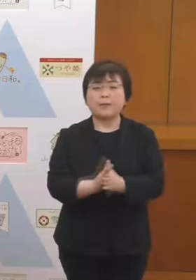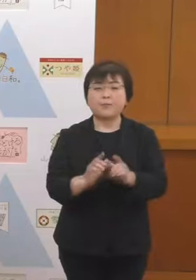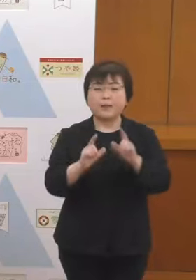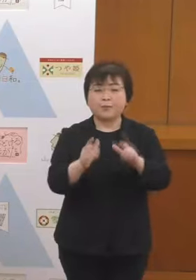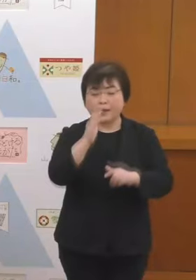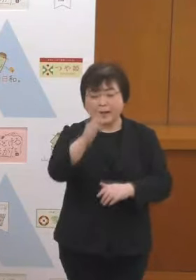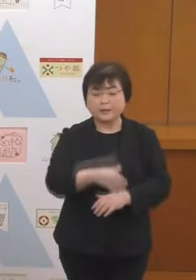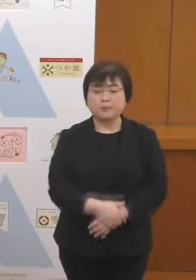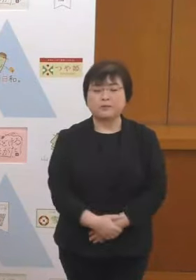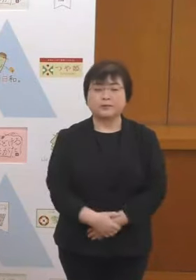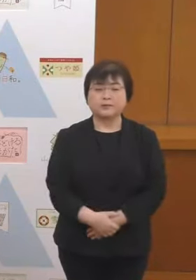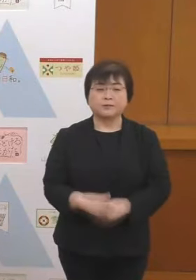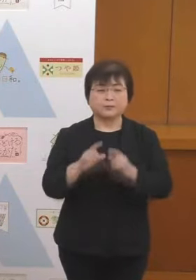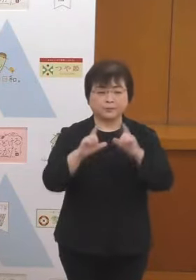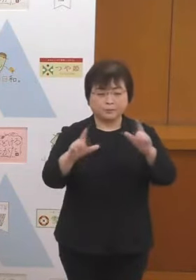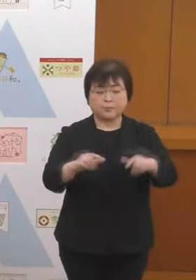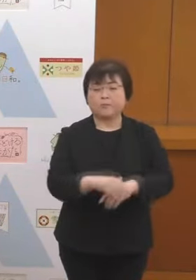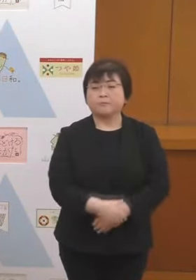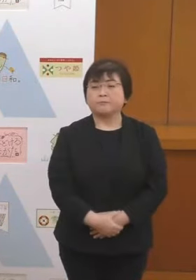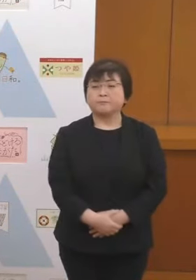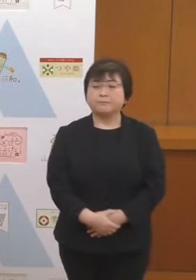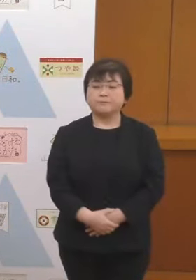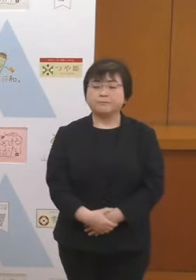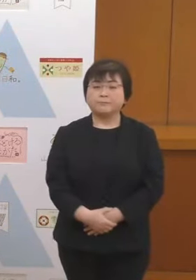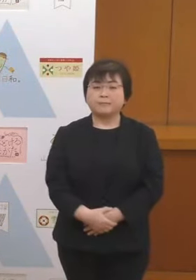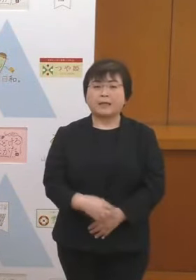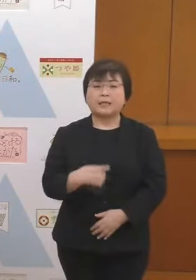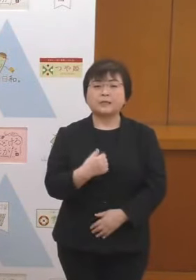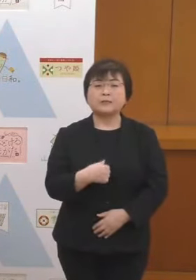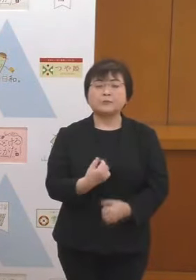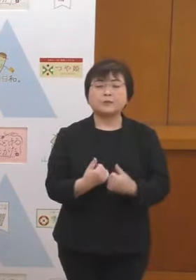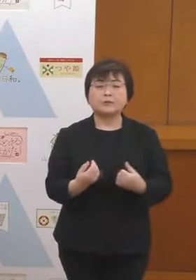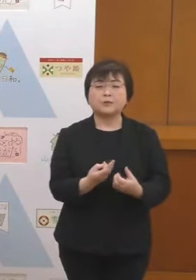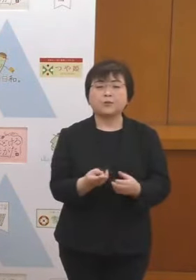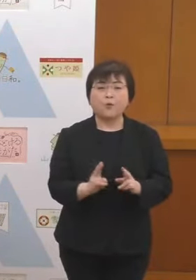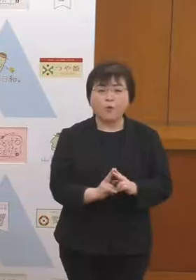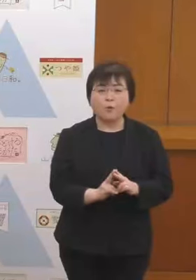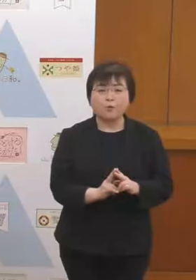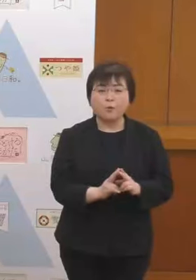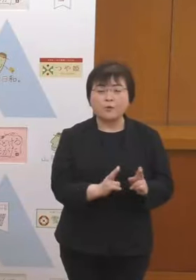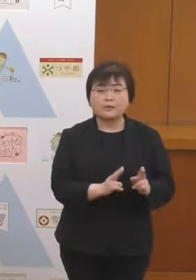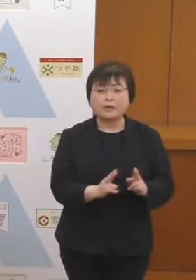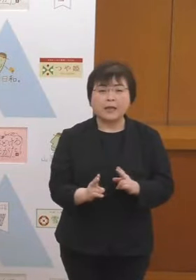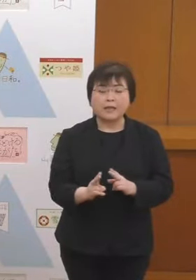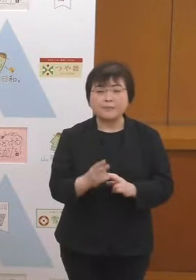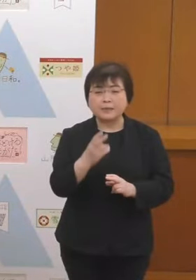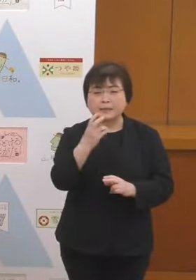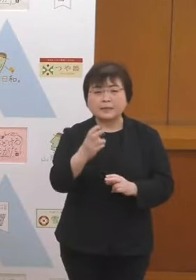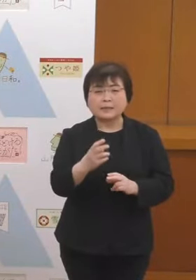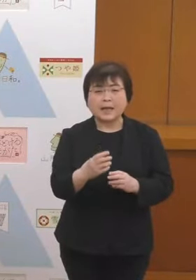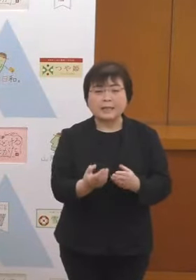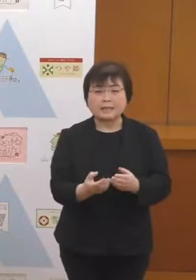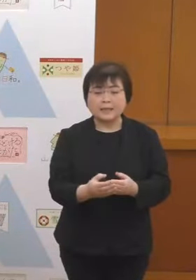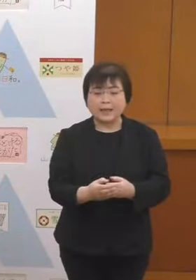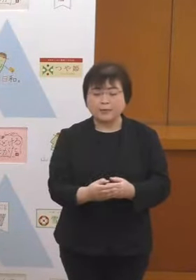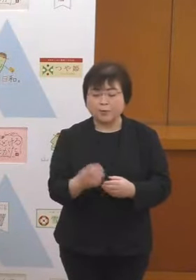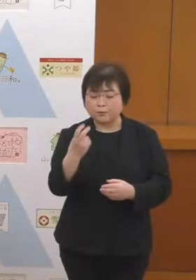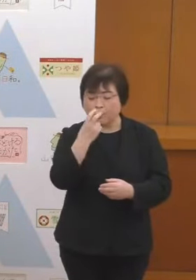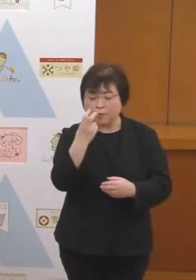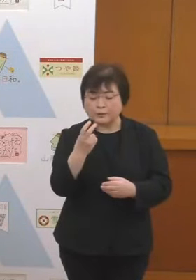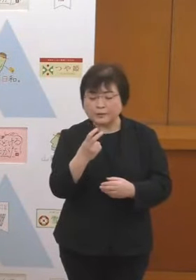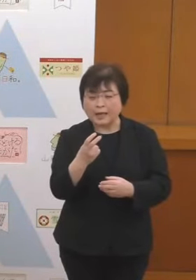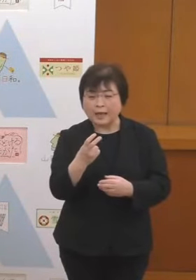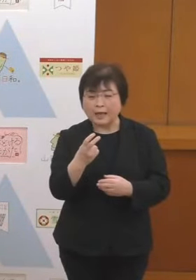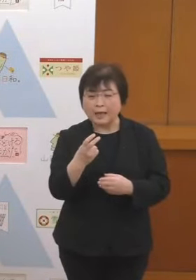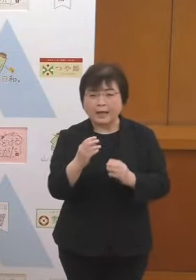あはいわかりましたえ自由民主党の整備新幹線鉄道調査会の感染